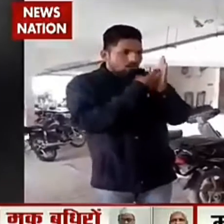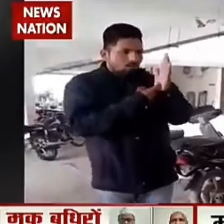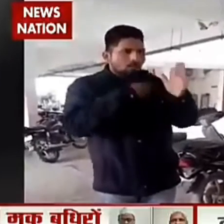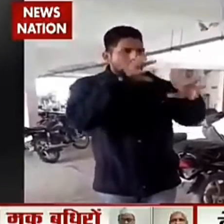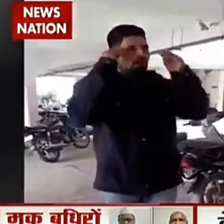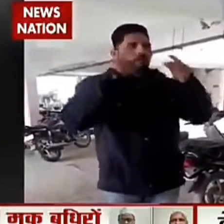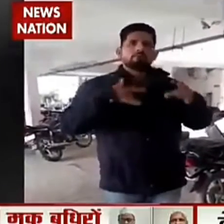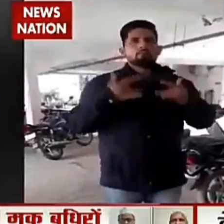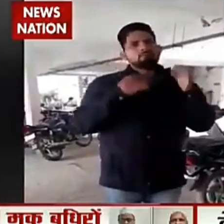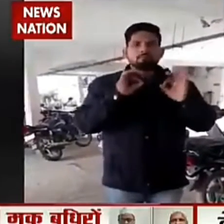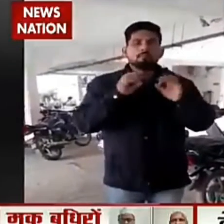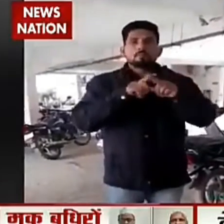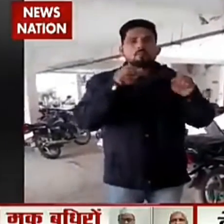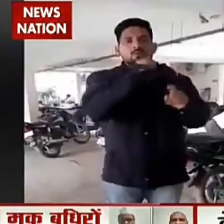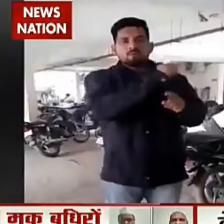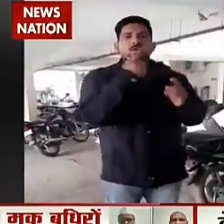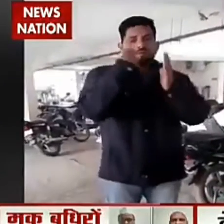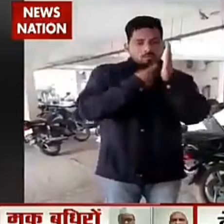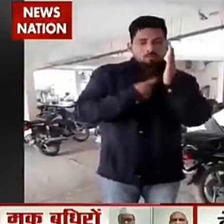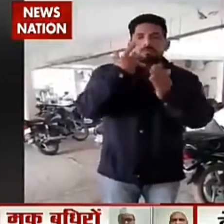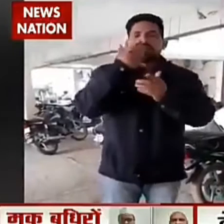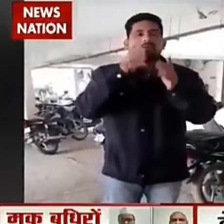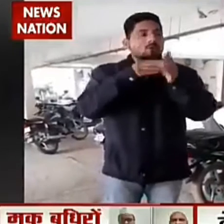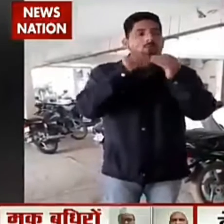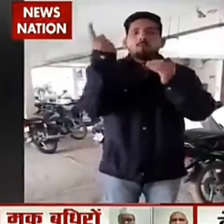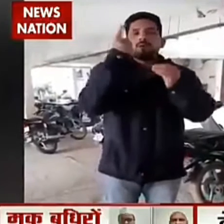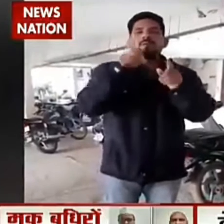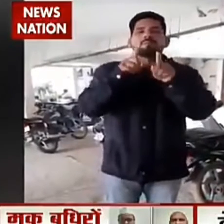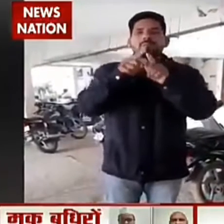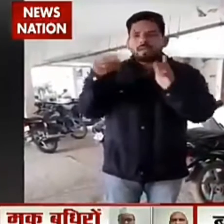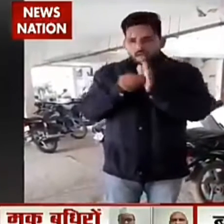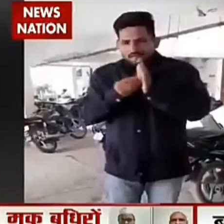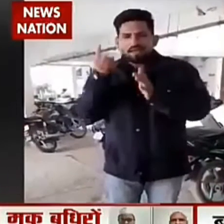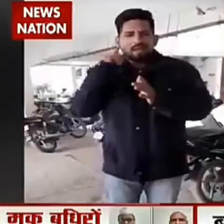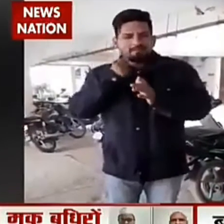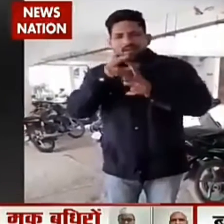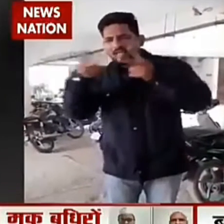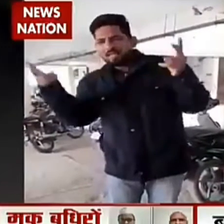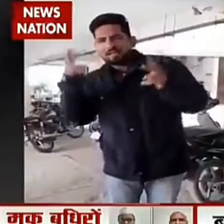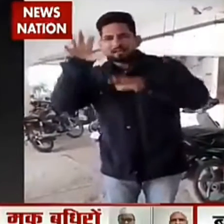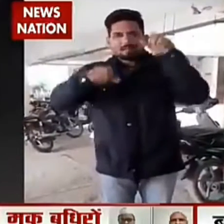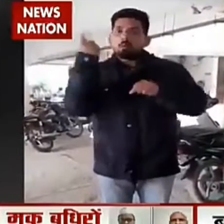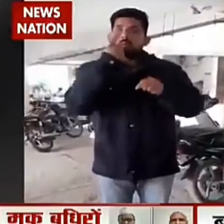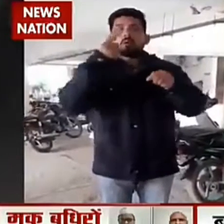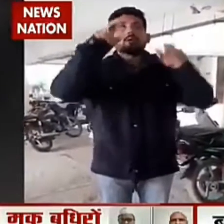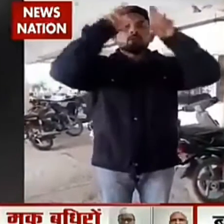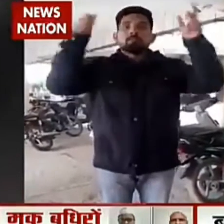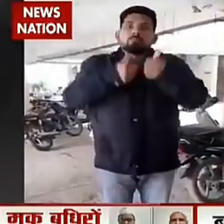रहे हैं। ये शख्स कह रहा है कि आप जल्दी आओ, हमारे पास सिर्फ 8 दिन का वक्त बचा हुआ है, हम लोगों ने सिलेक्शन कमेटी से बात कर ली है,